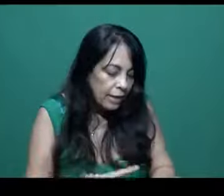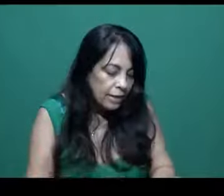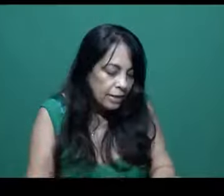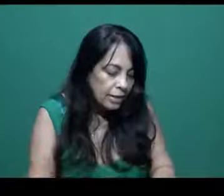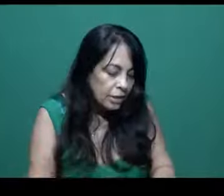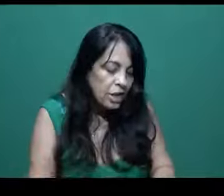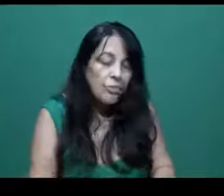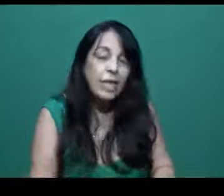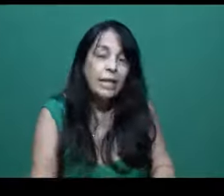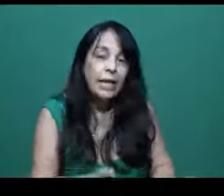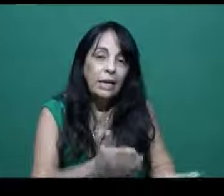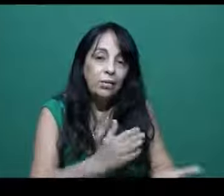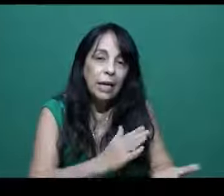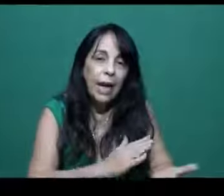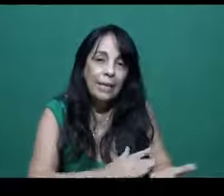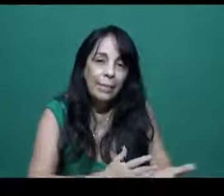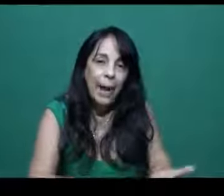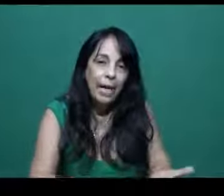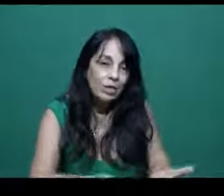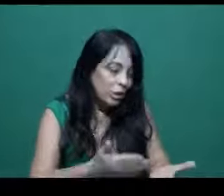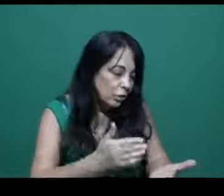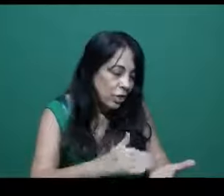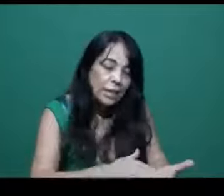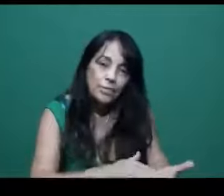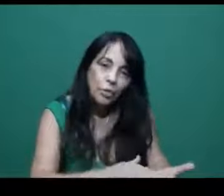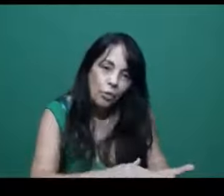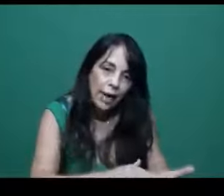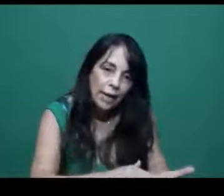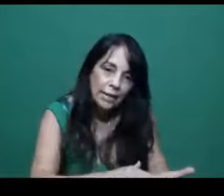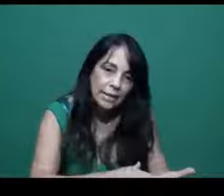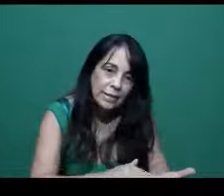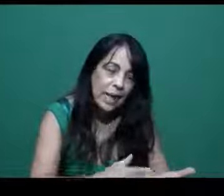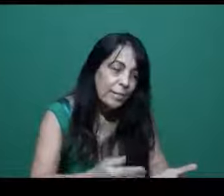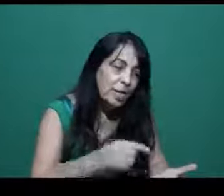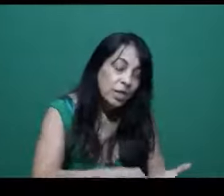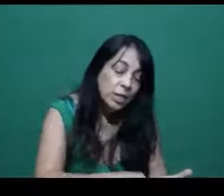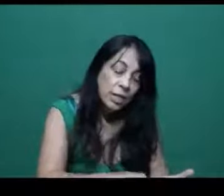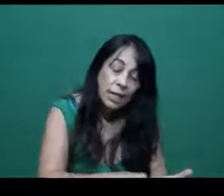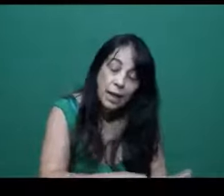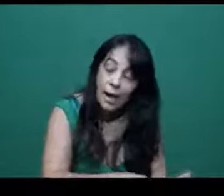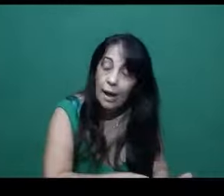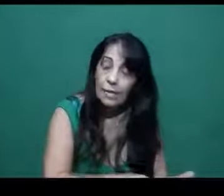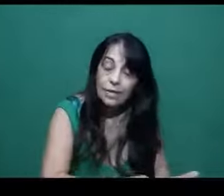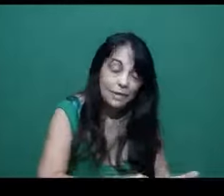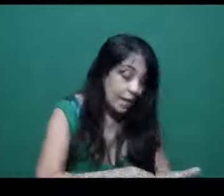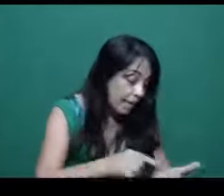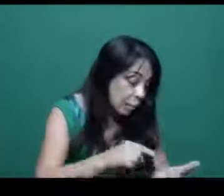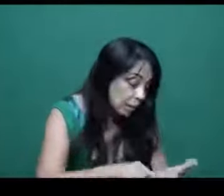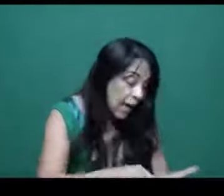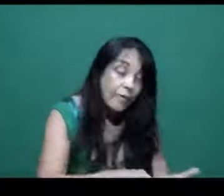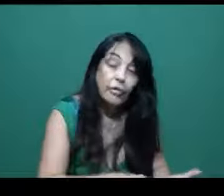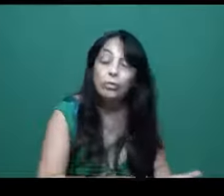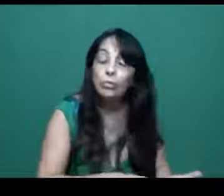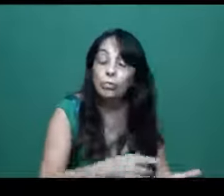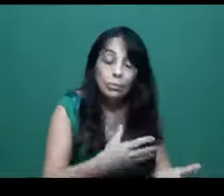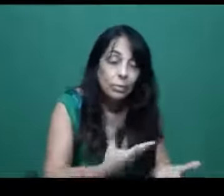ia desvendando cada página do livro com elas, e à medida que elas apontavam